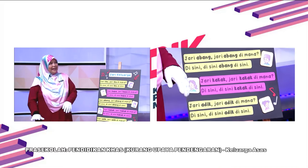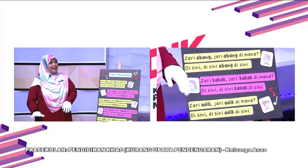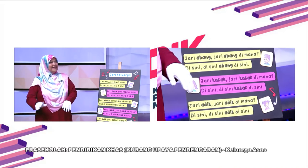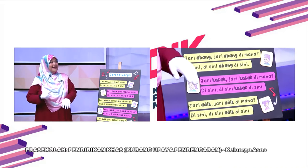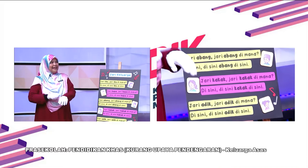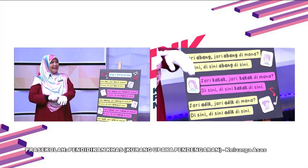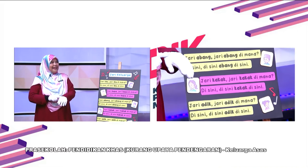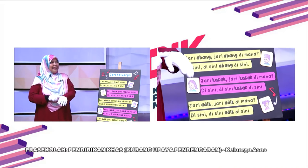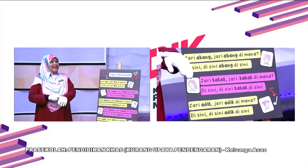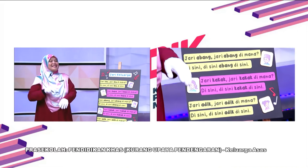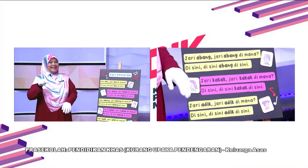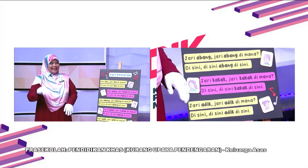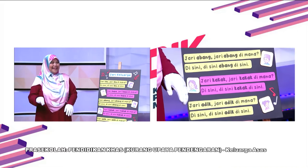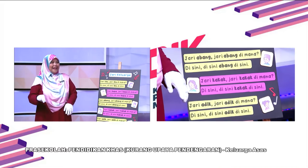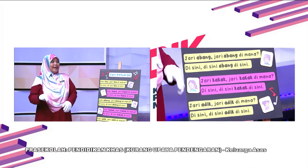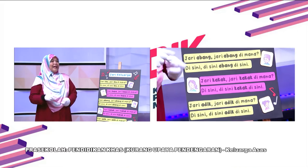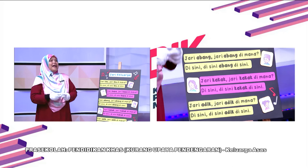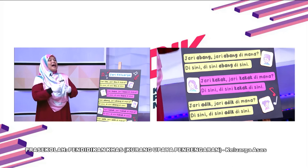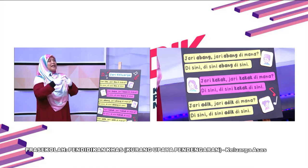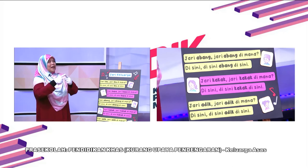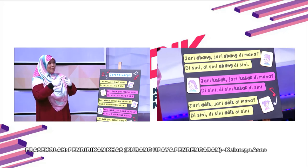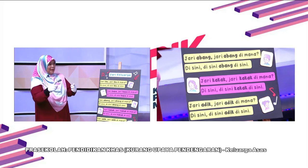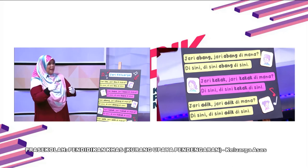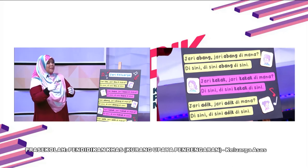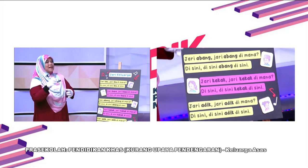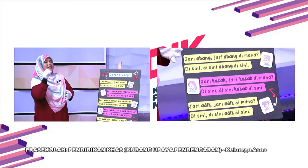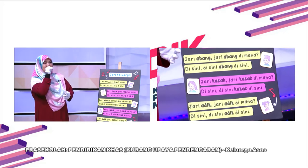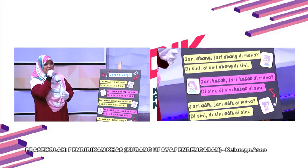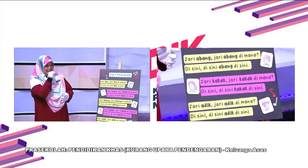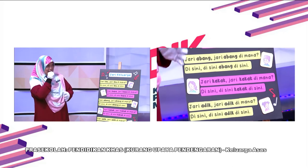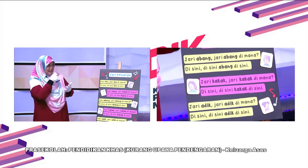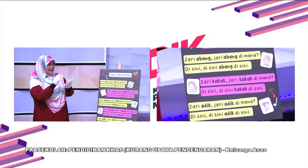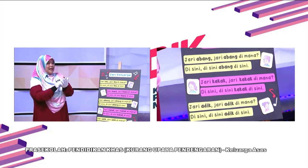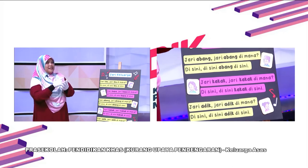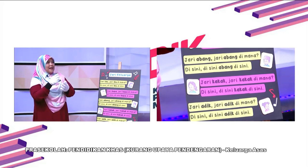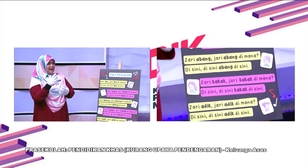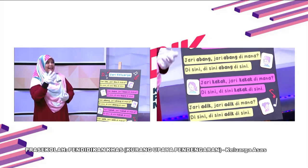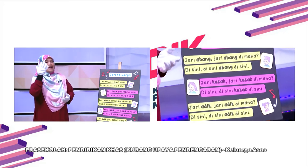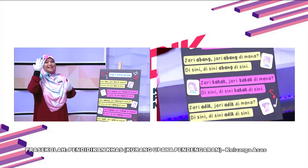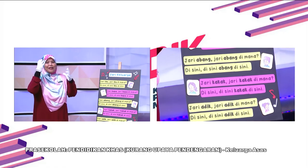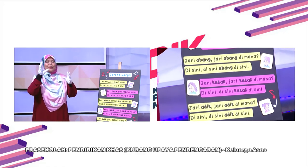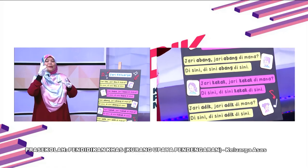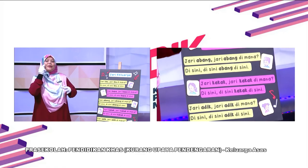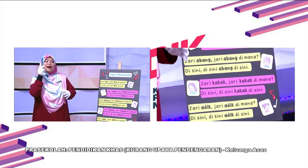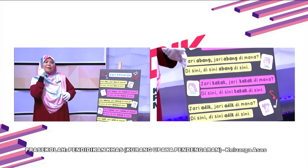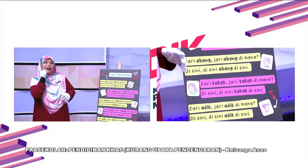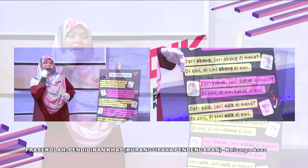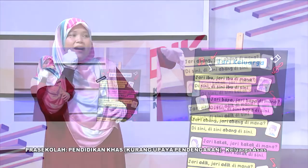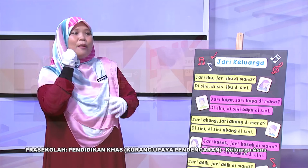di sini oke tetapi masih nyanyi maksudnya Ih Si Gundul aku mah